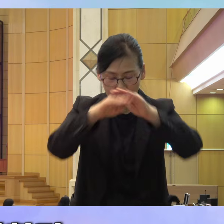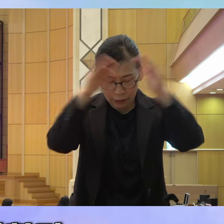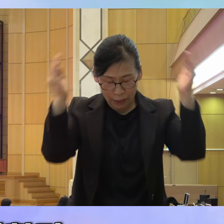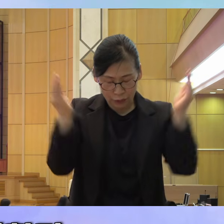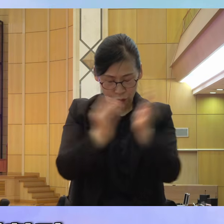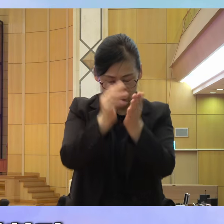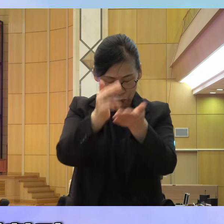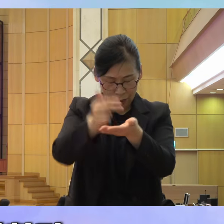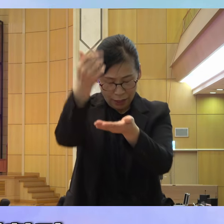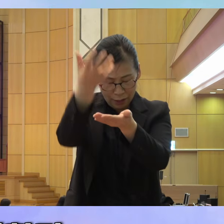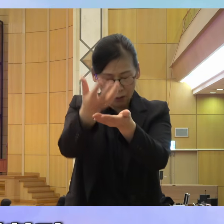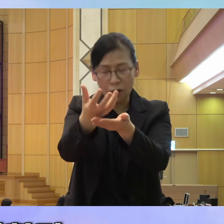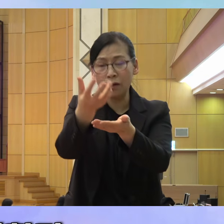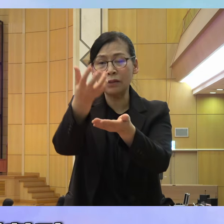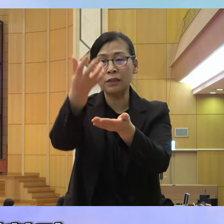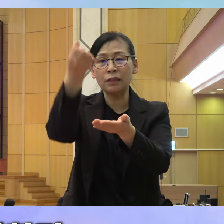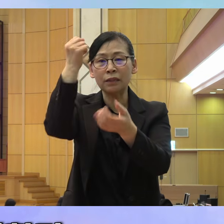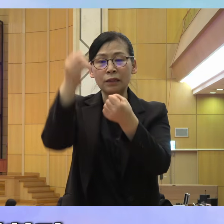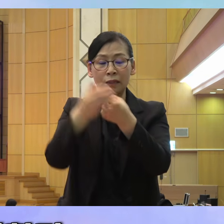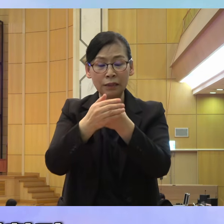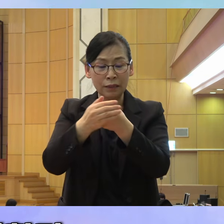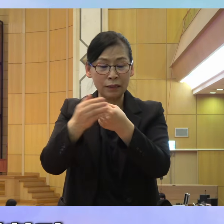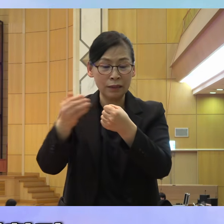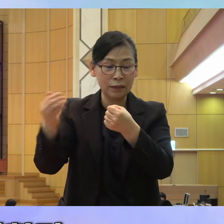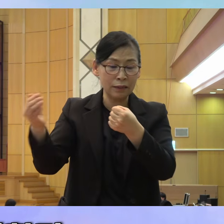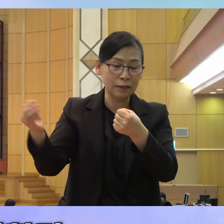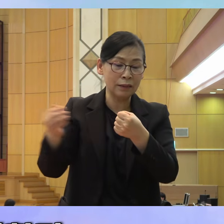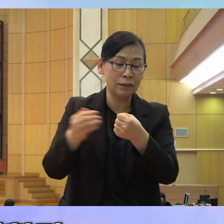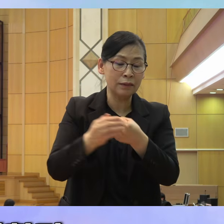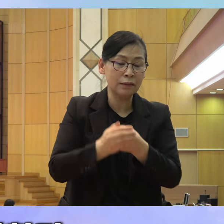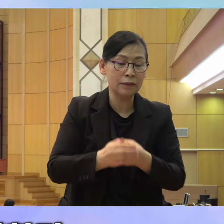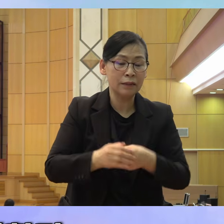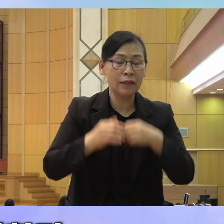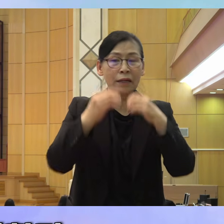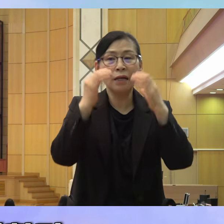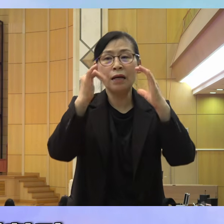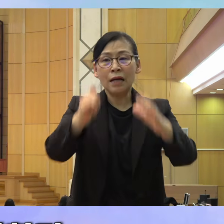호흡마저도 다 주의 것이니